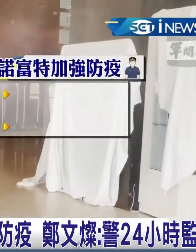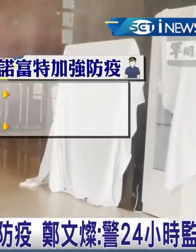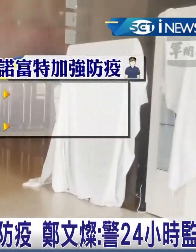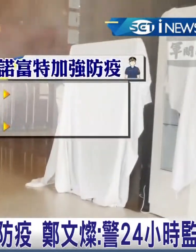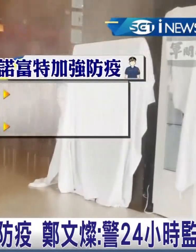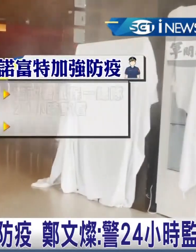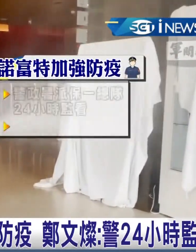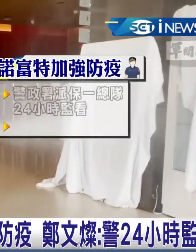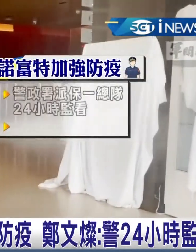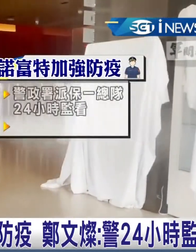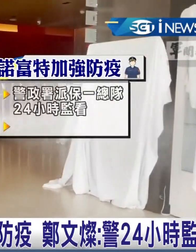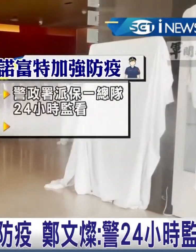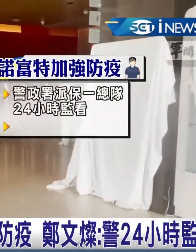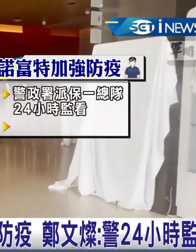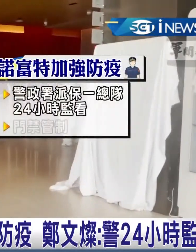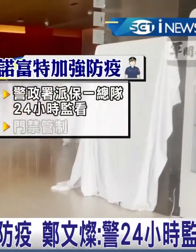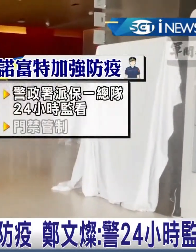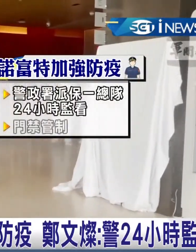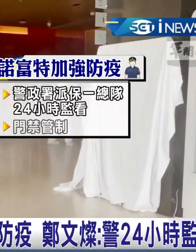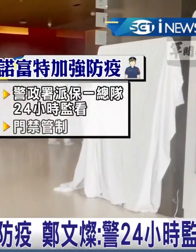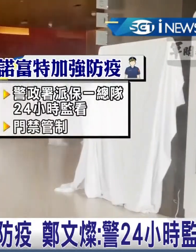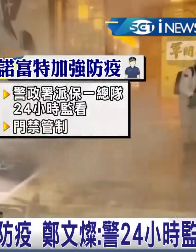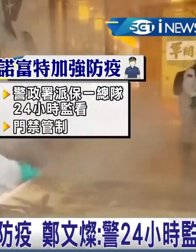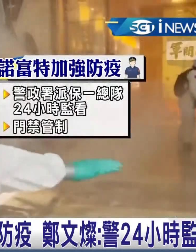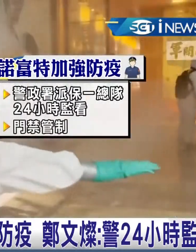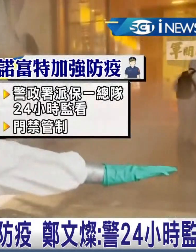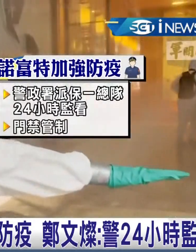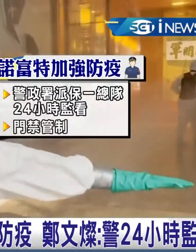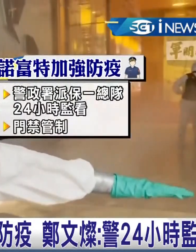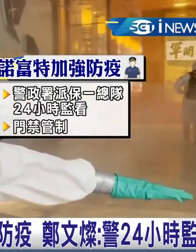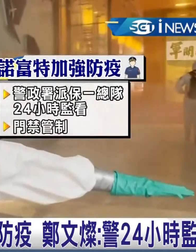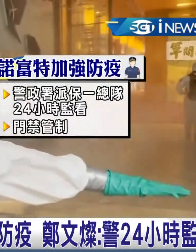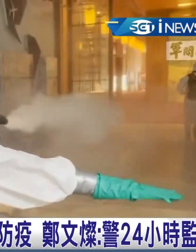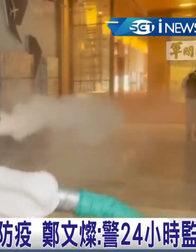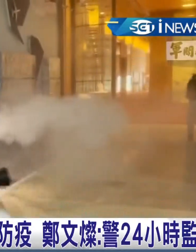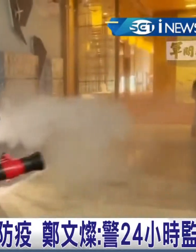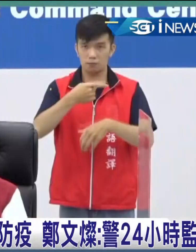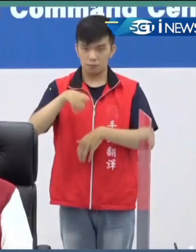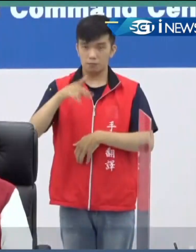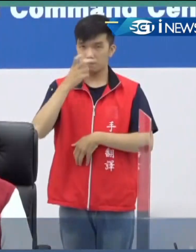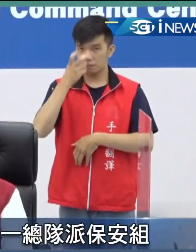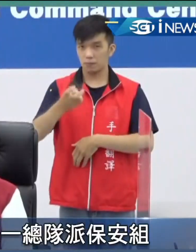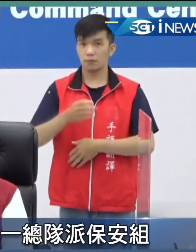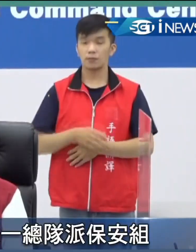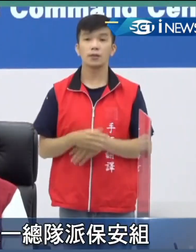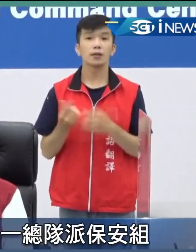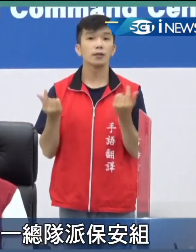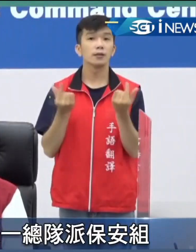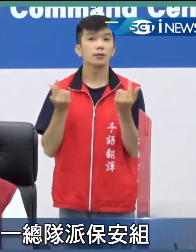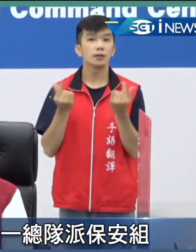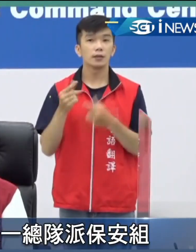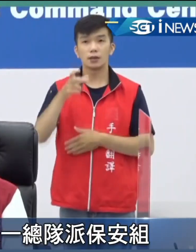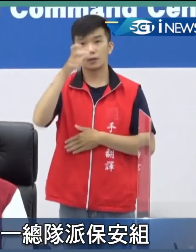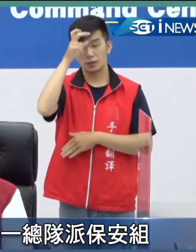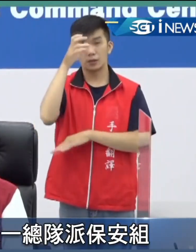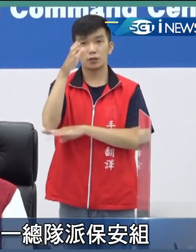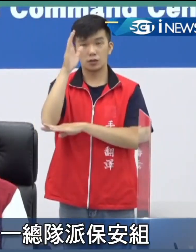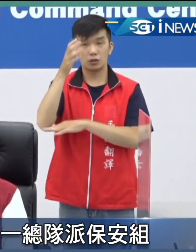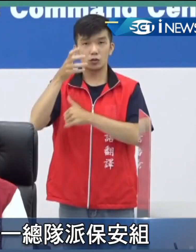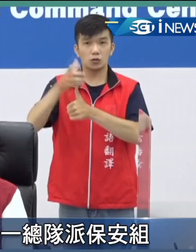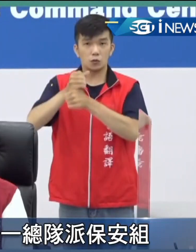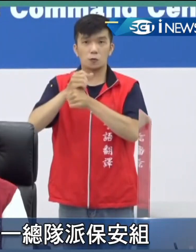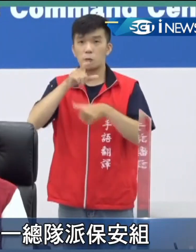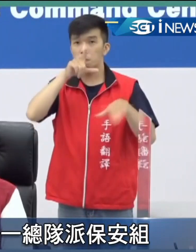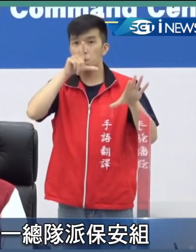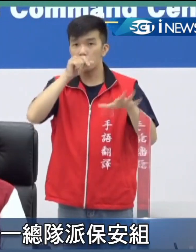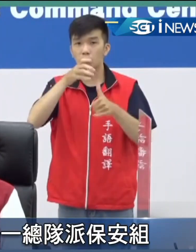检疫处所。现在更要联合警政系统提高管制标准， 包括了警政署保一总队